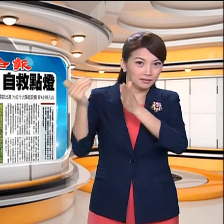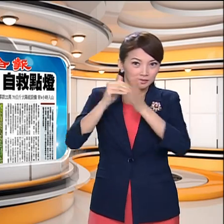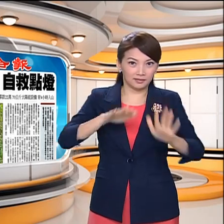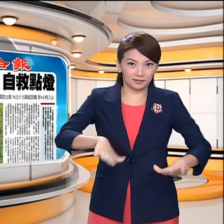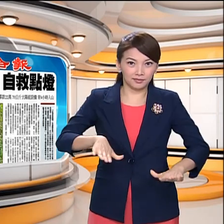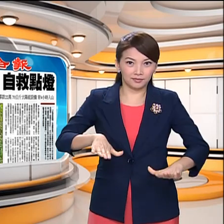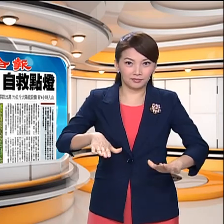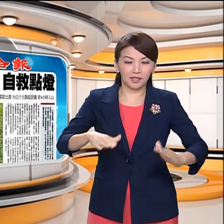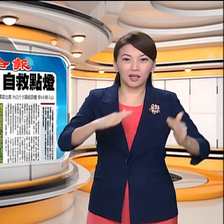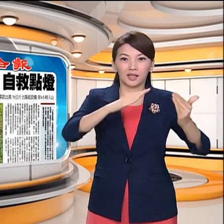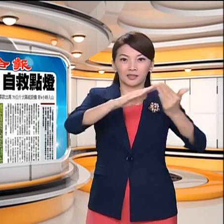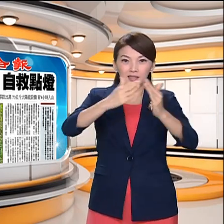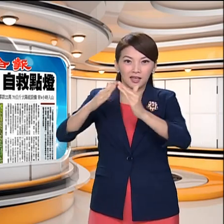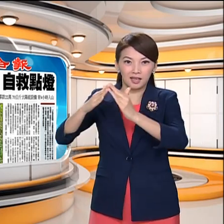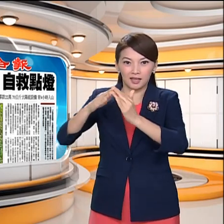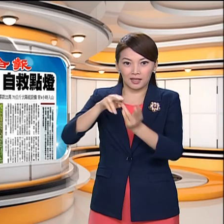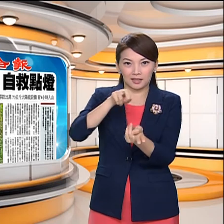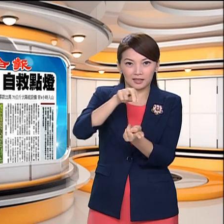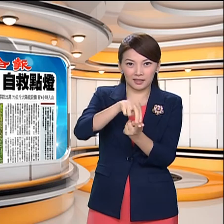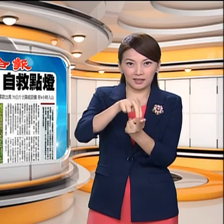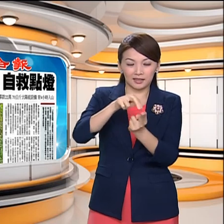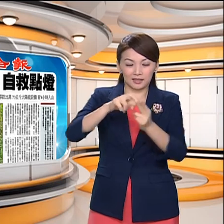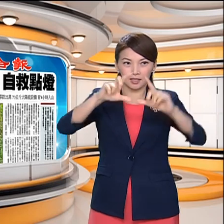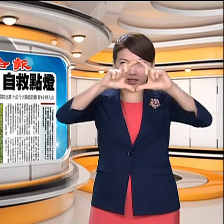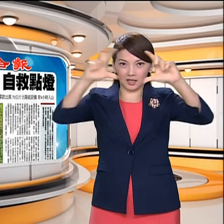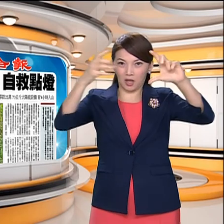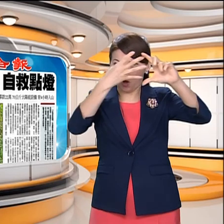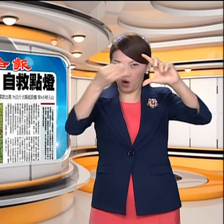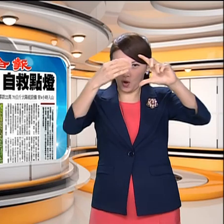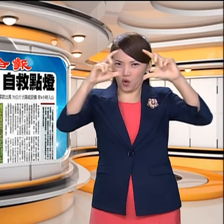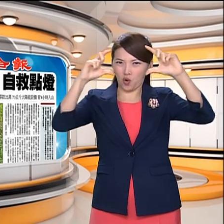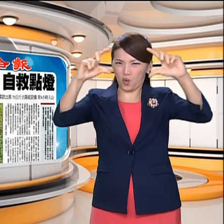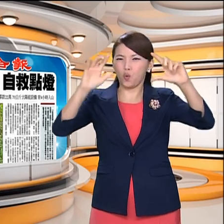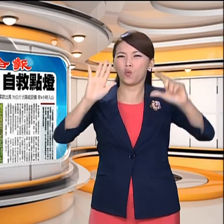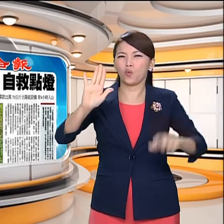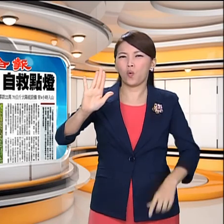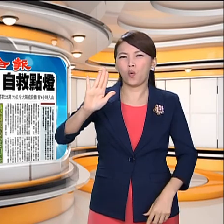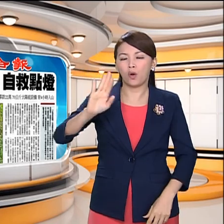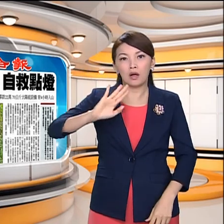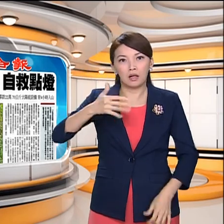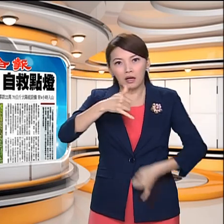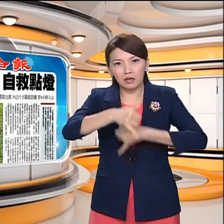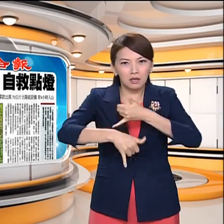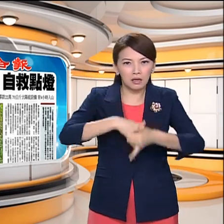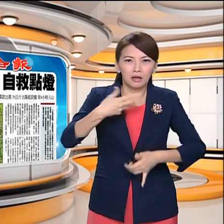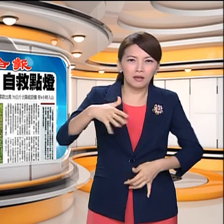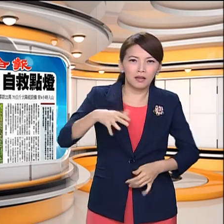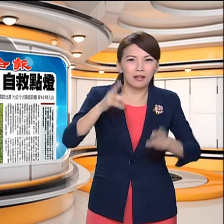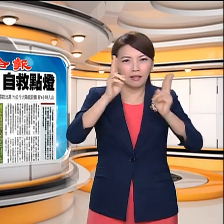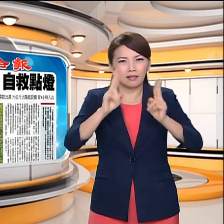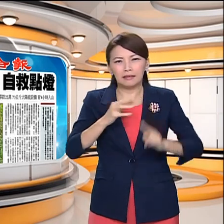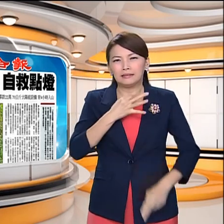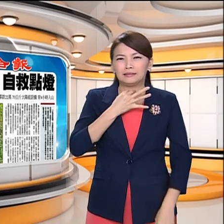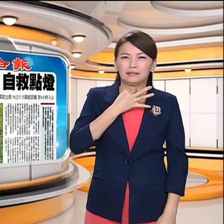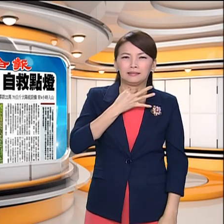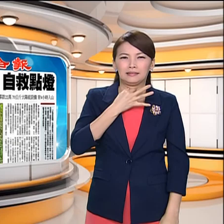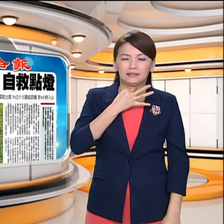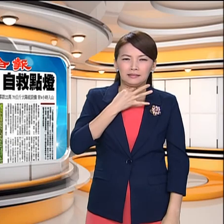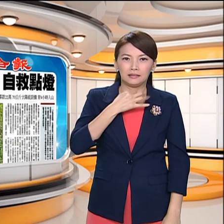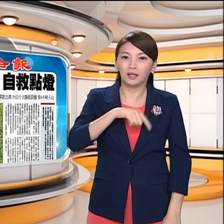生活。当地族人向政府争取通电，却一直都没有结果。民间的社区大